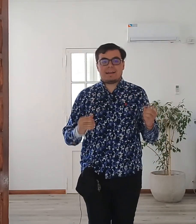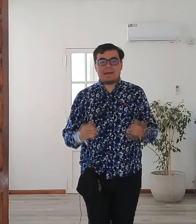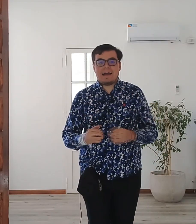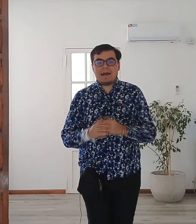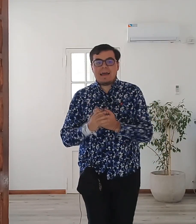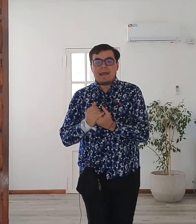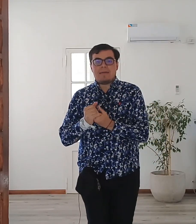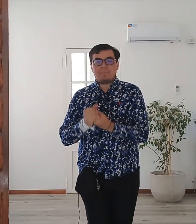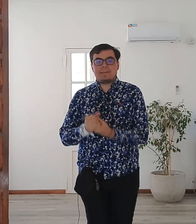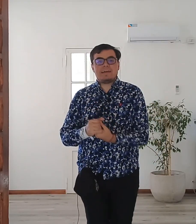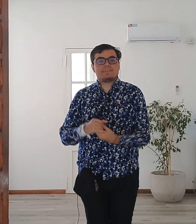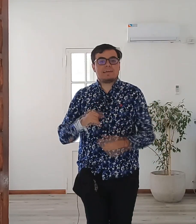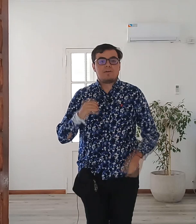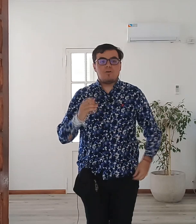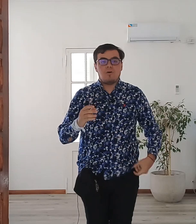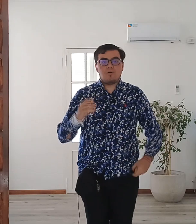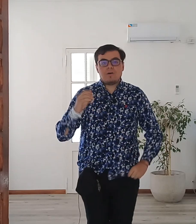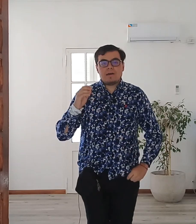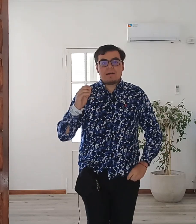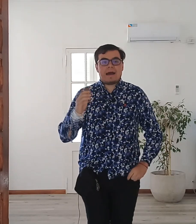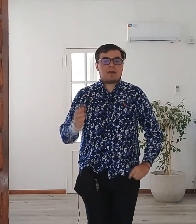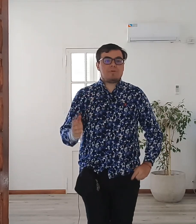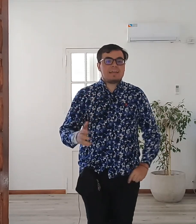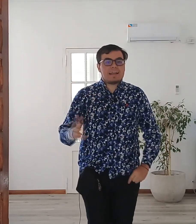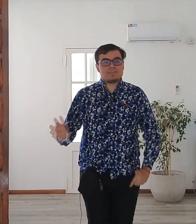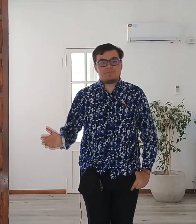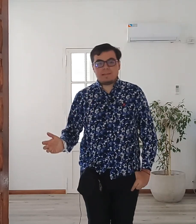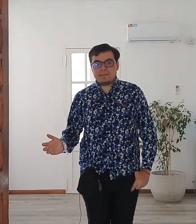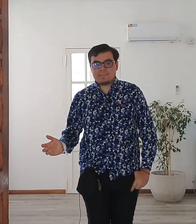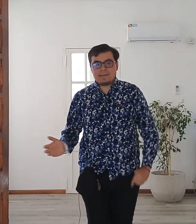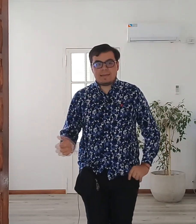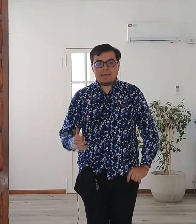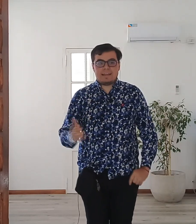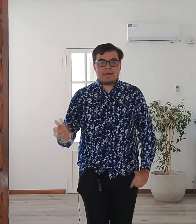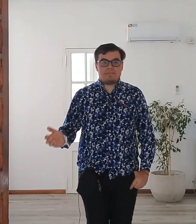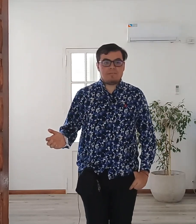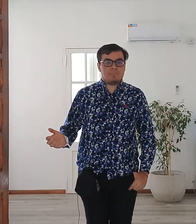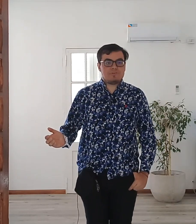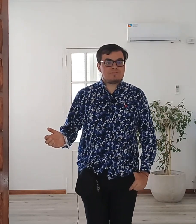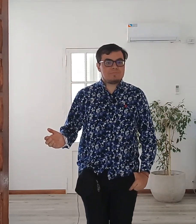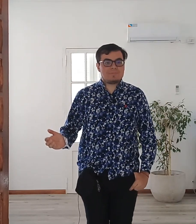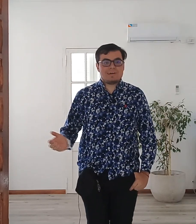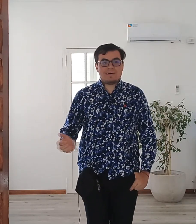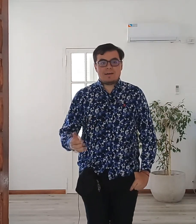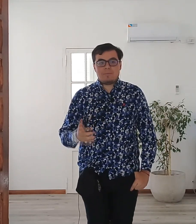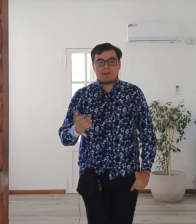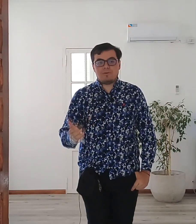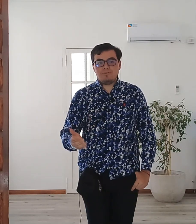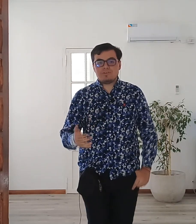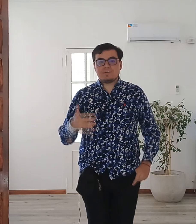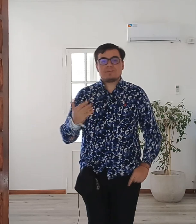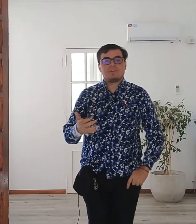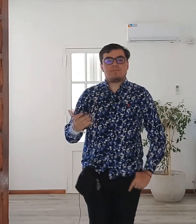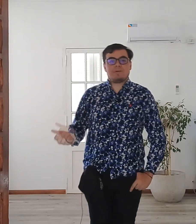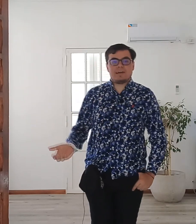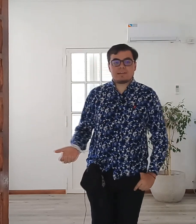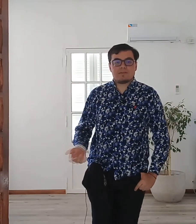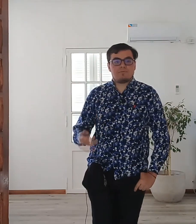marca, embellece o arruina las ciudades en las que vivimos? Para algunos es una forma de arte, con un